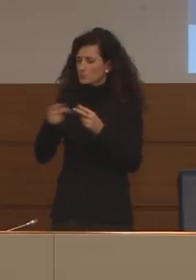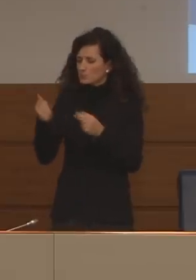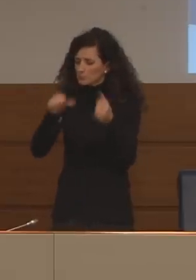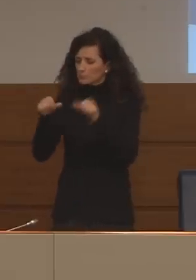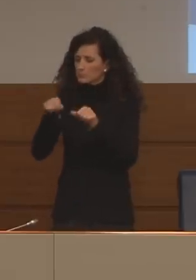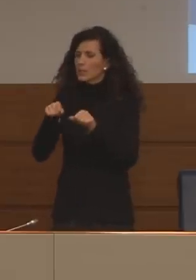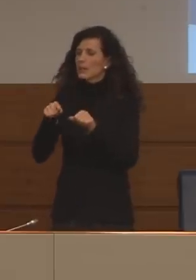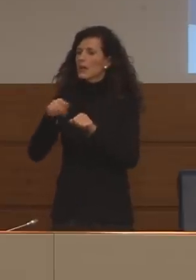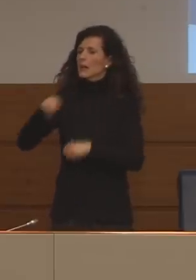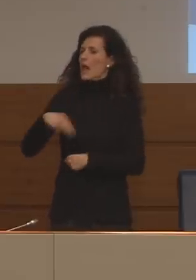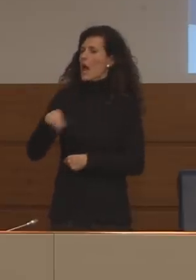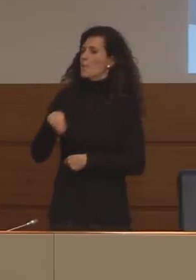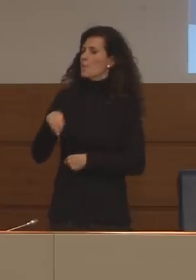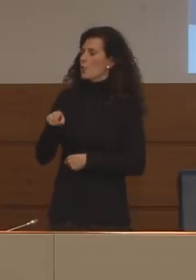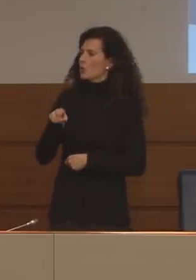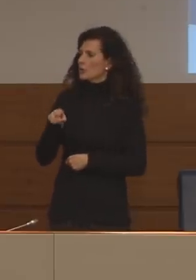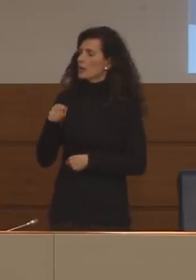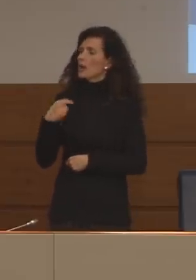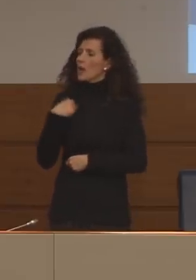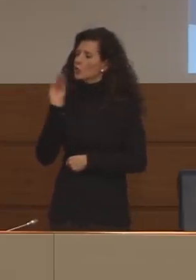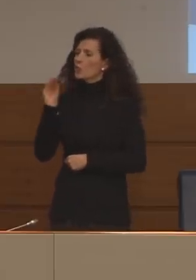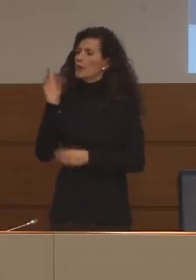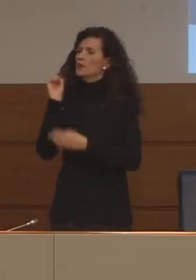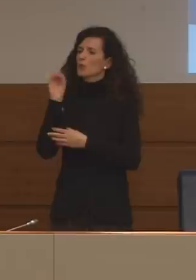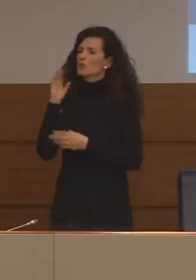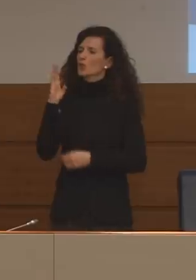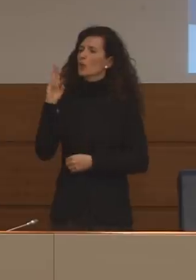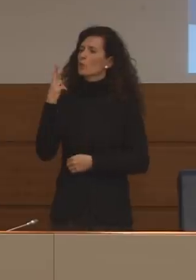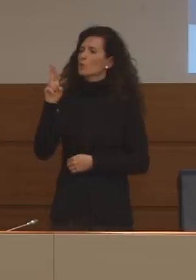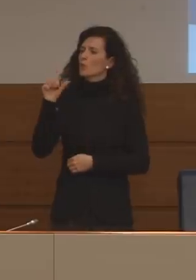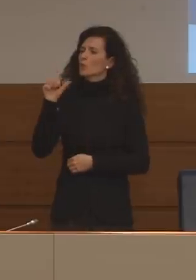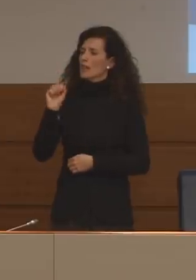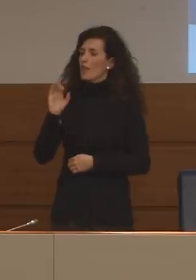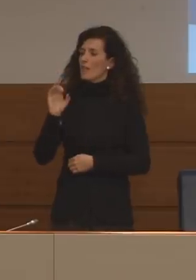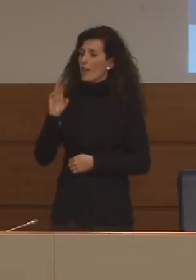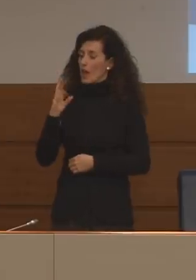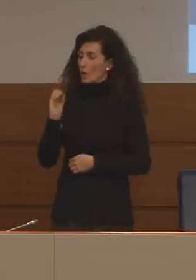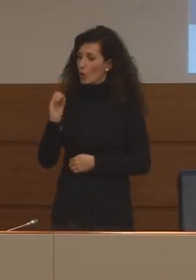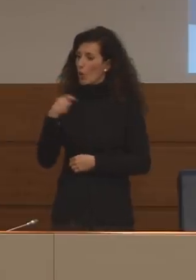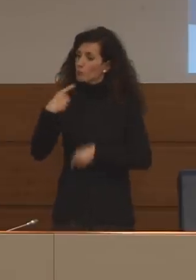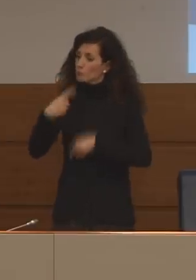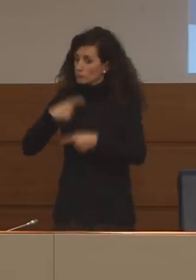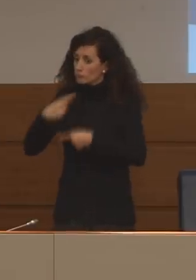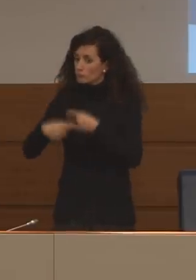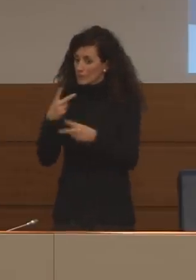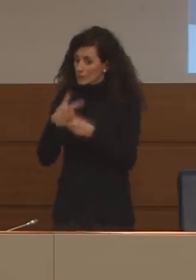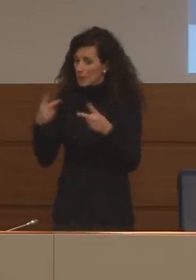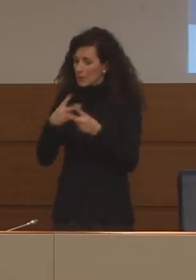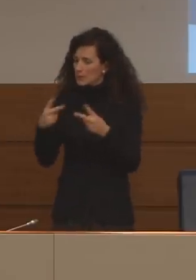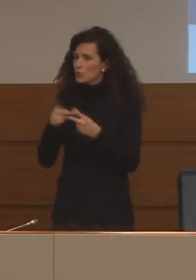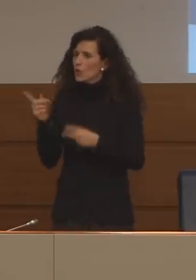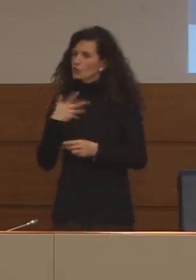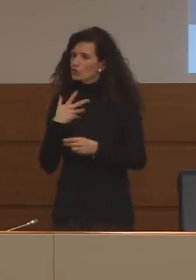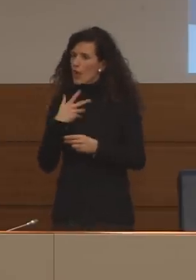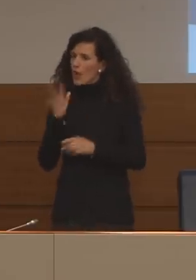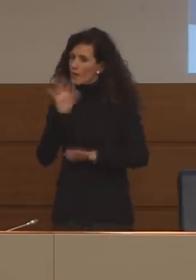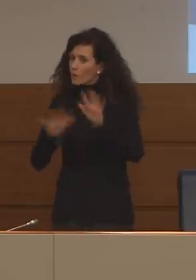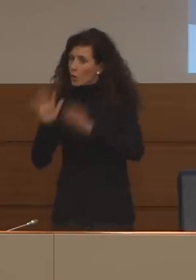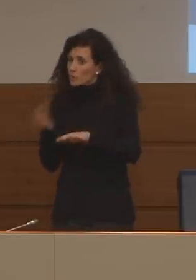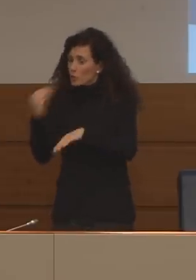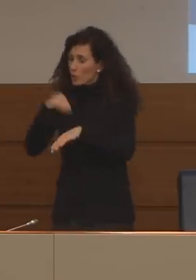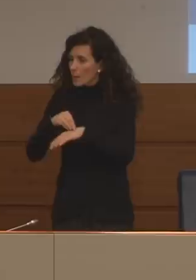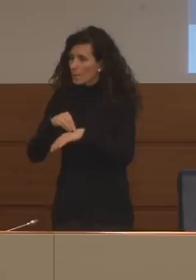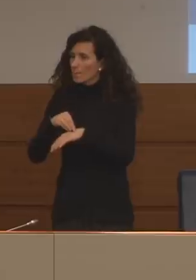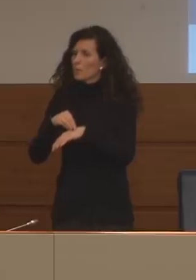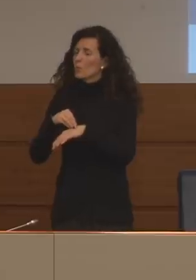una domanda per il professor brusaferro è andata avanti la sperimentazione avete qualche dato anche diciamo